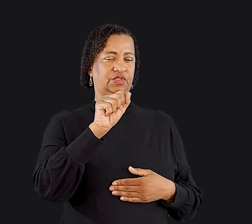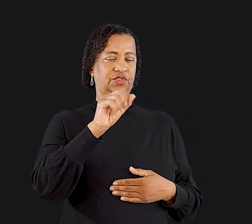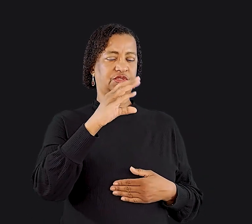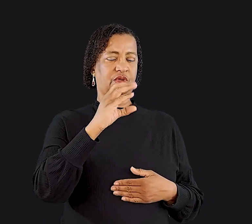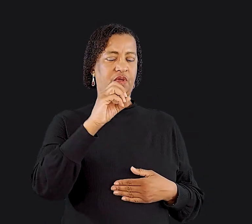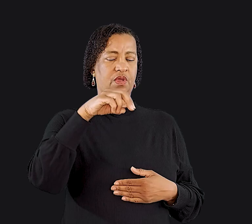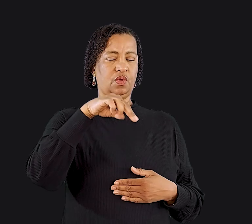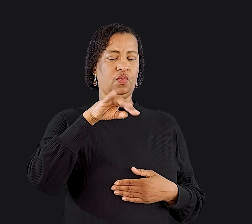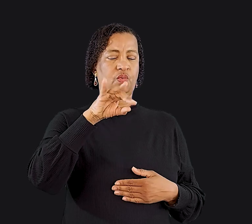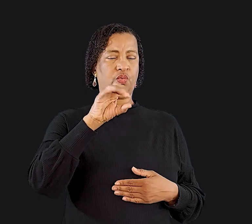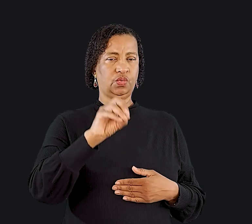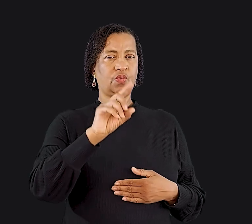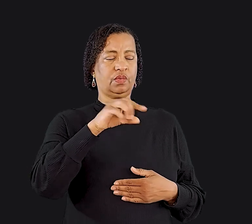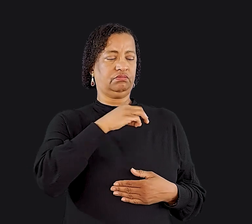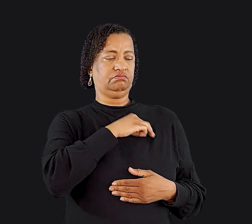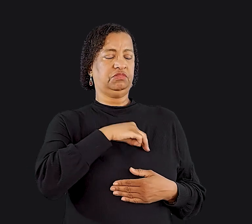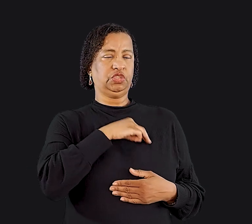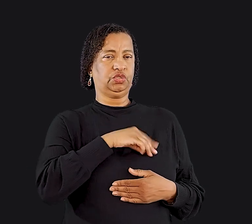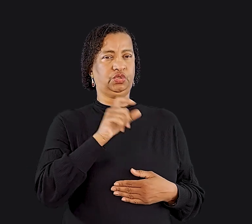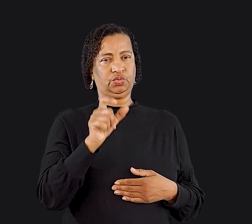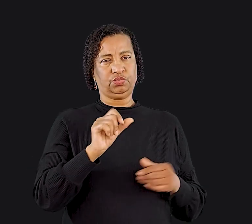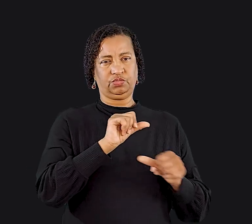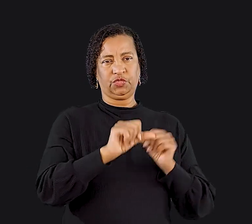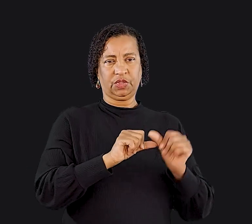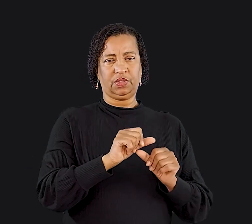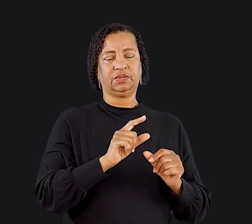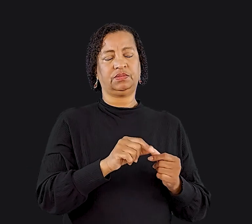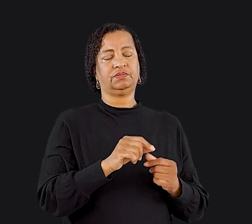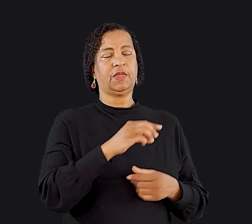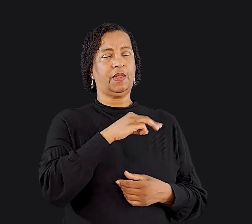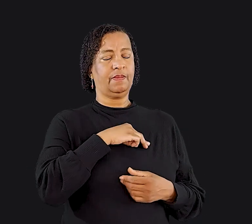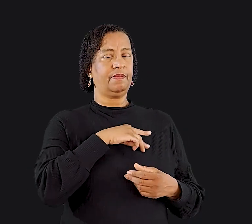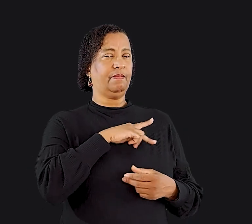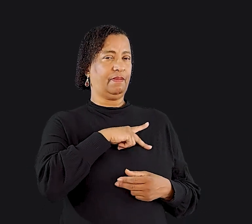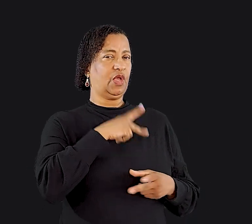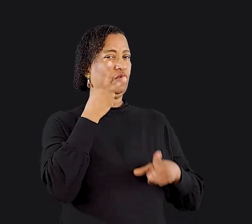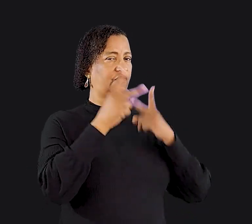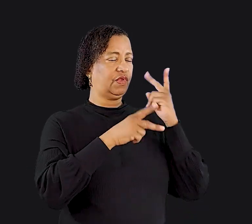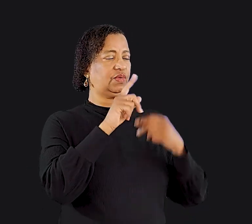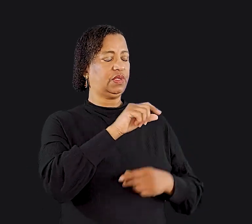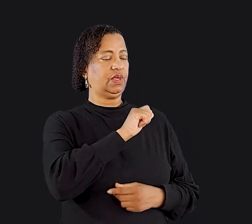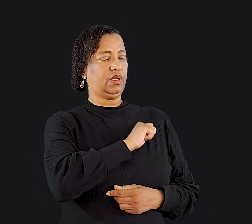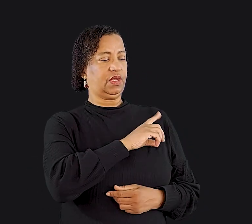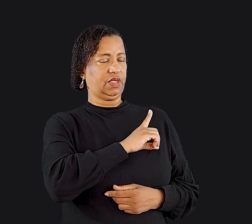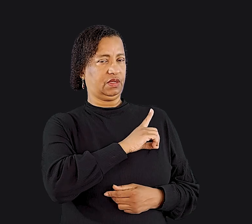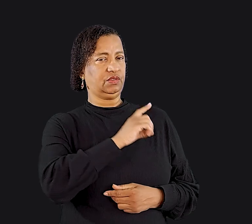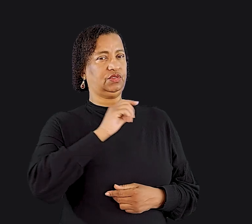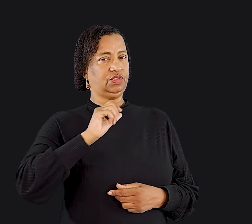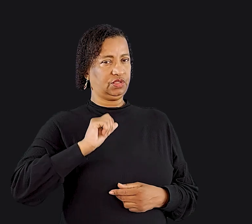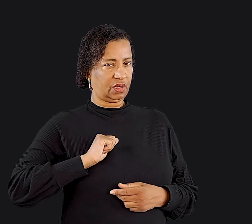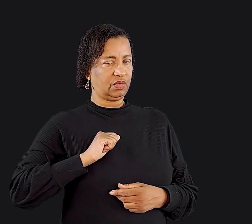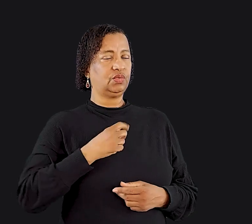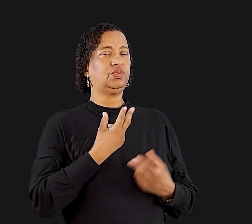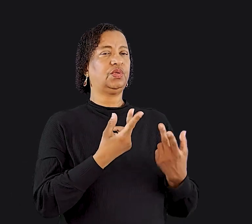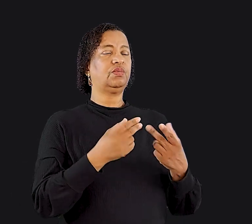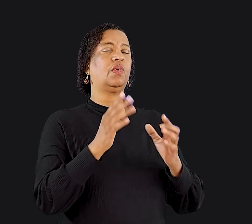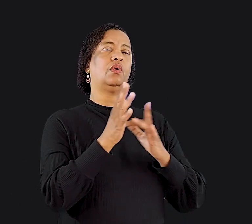como ministro, o que é adequado. Paulo foi mencionado como um diácono, assim como também Jesus. São estes